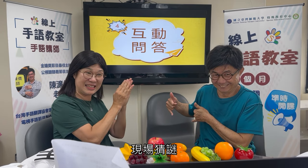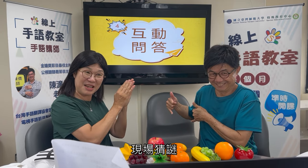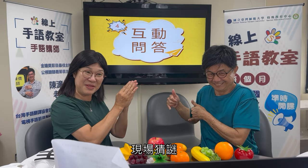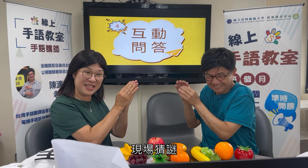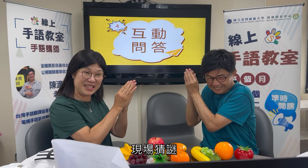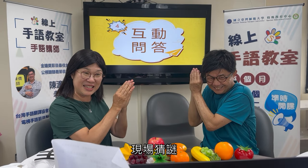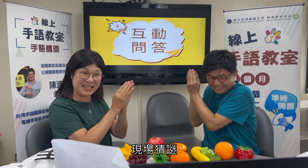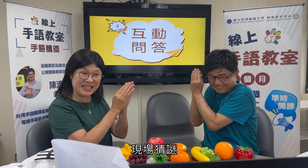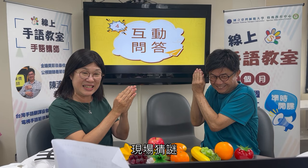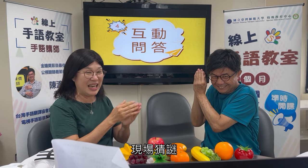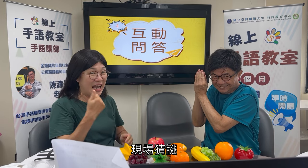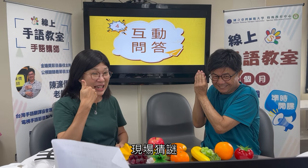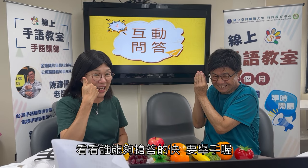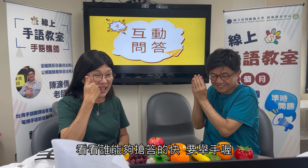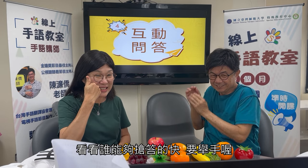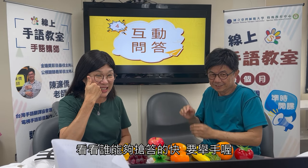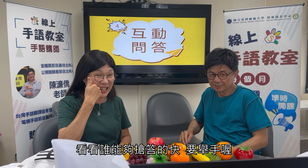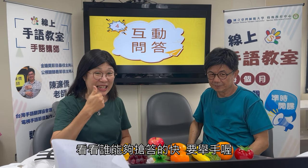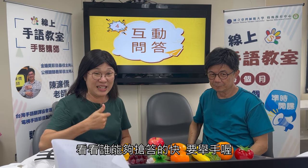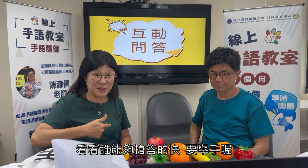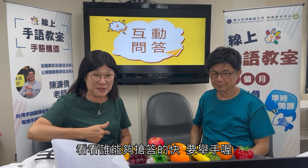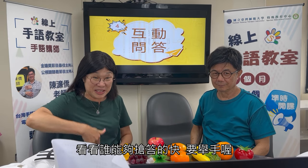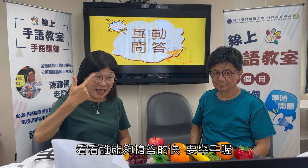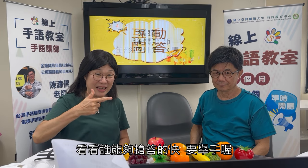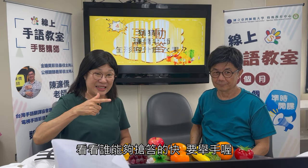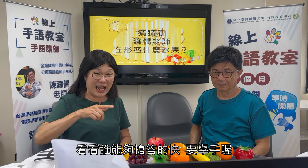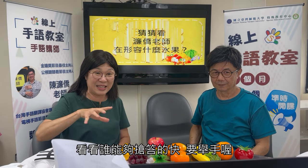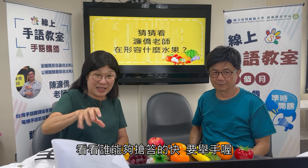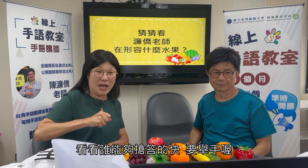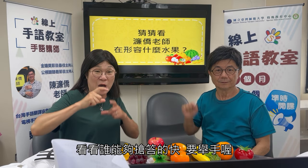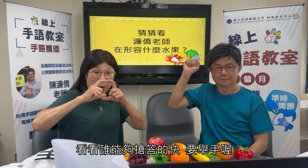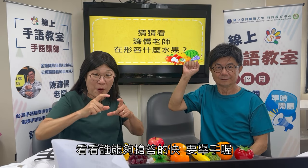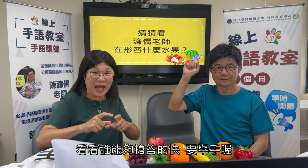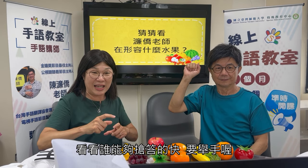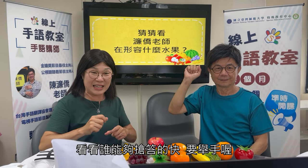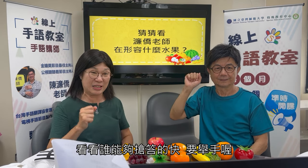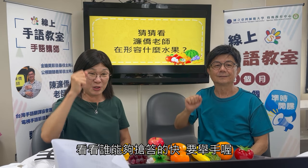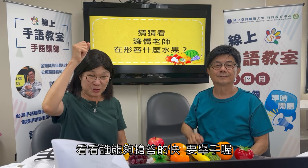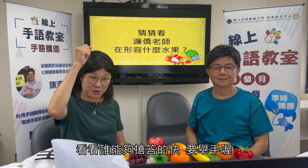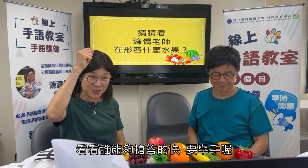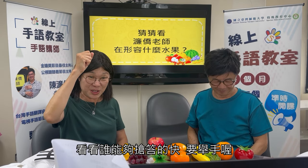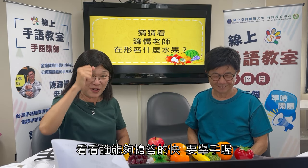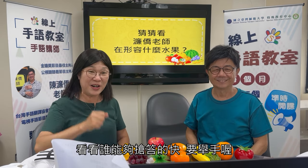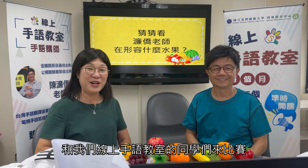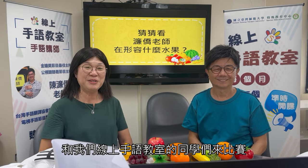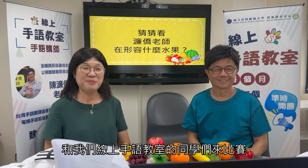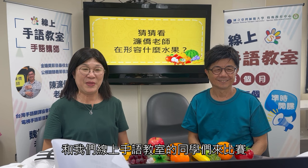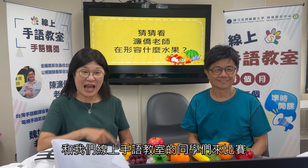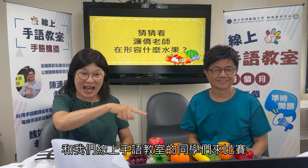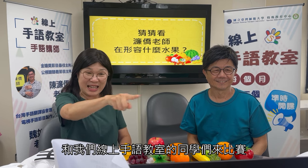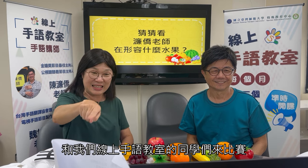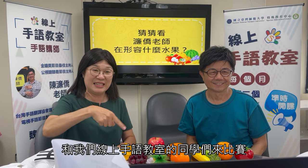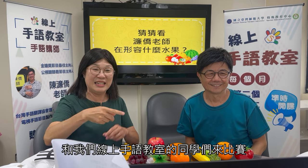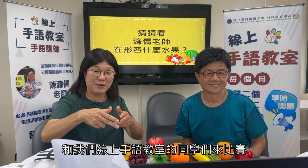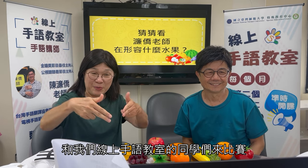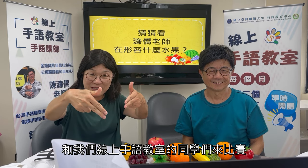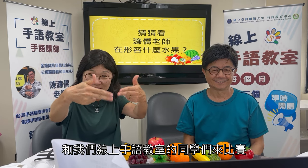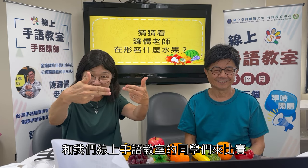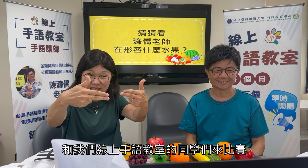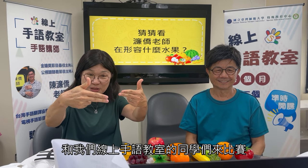谜，看看谁能够抢答的快，就要举手哦，和我们线上手语